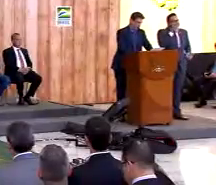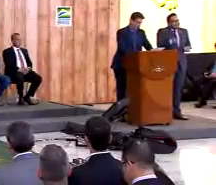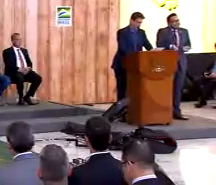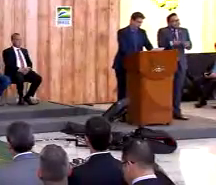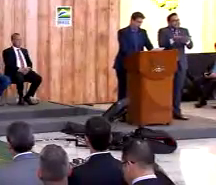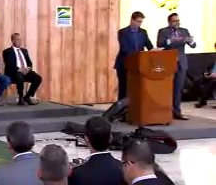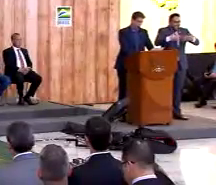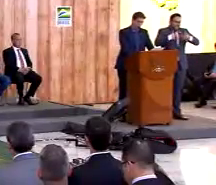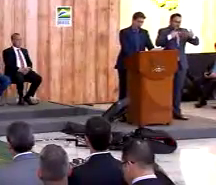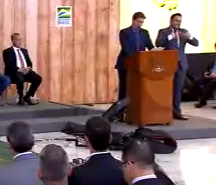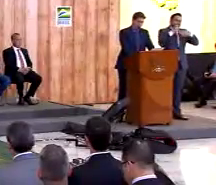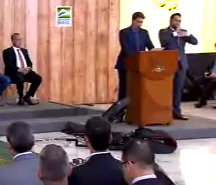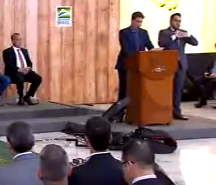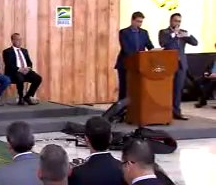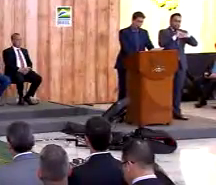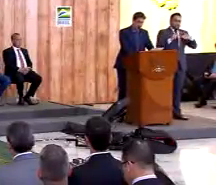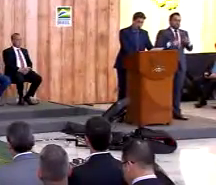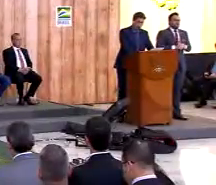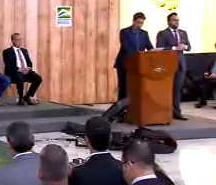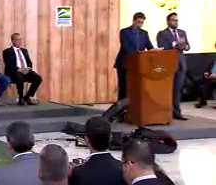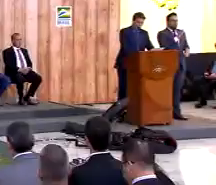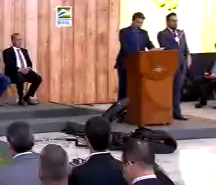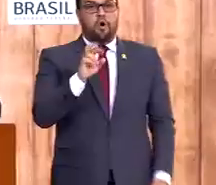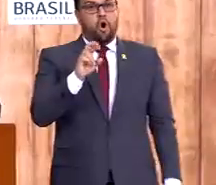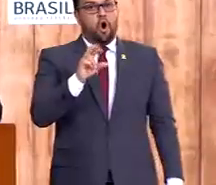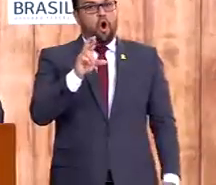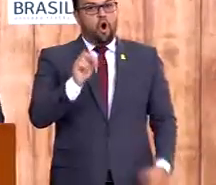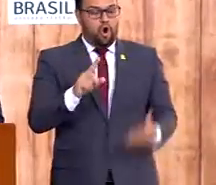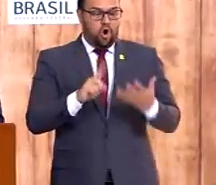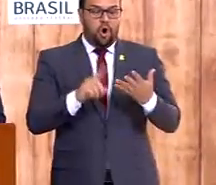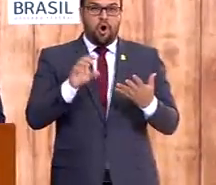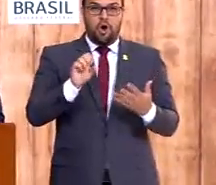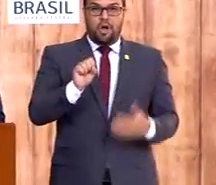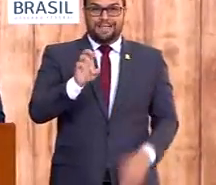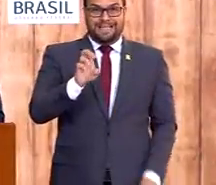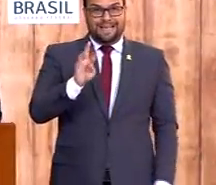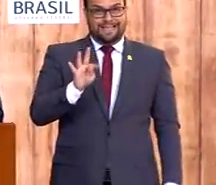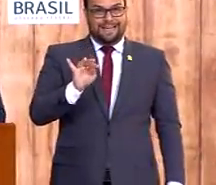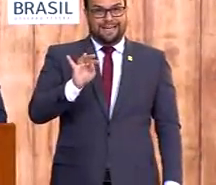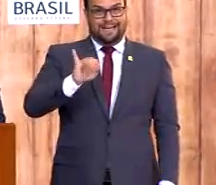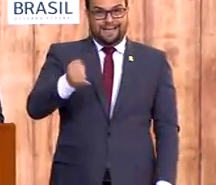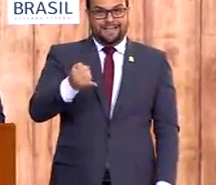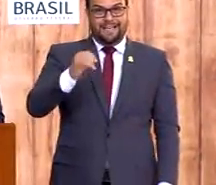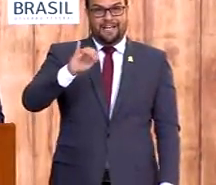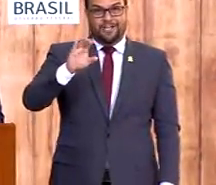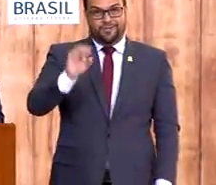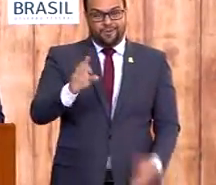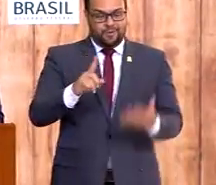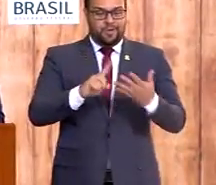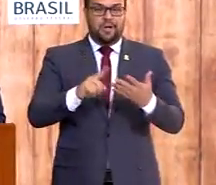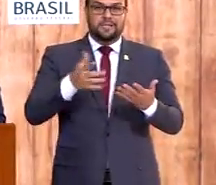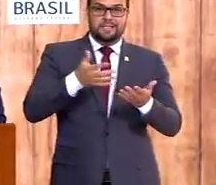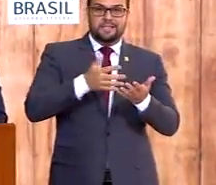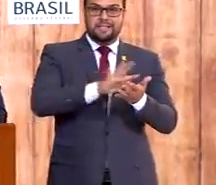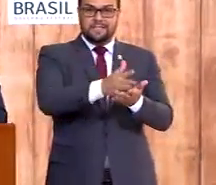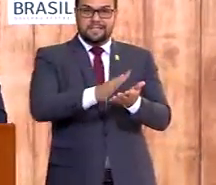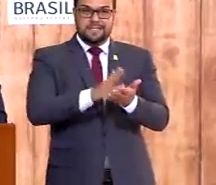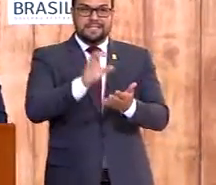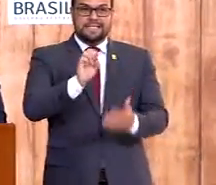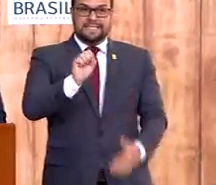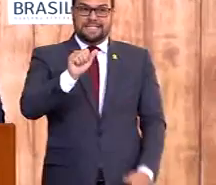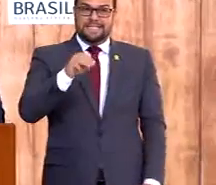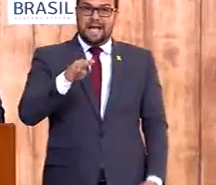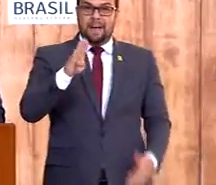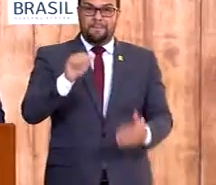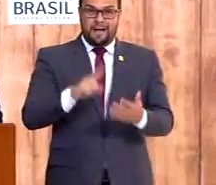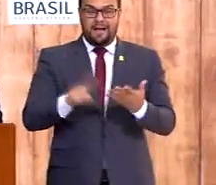Planalto o forró o sertanejo o samba Como disse o meu amigo Cuiabano Lima dos